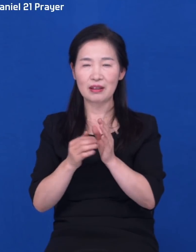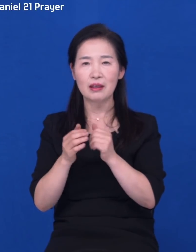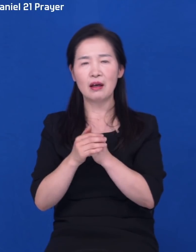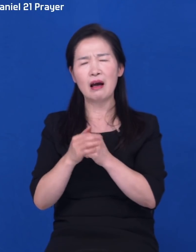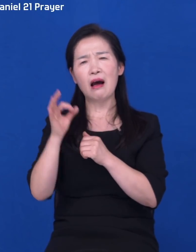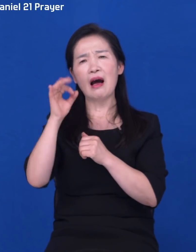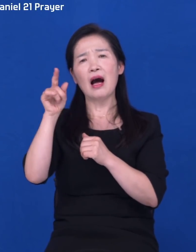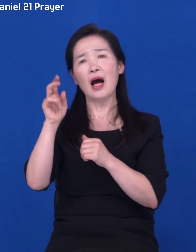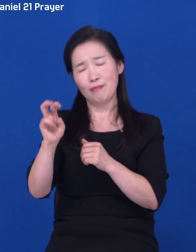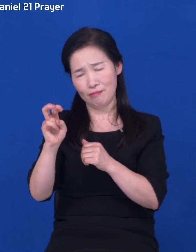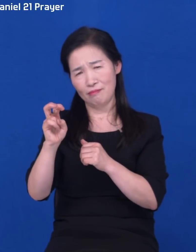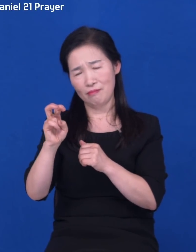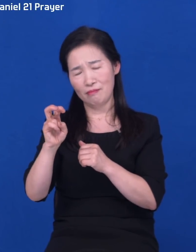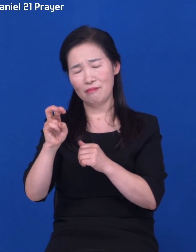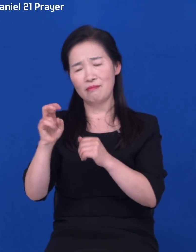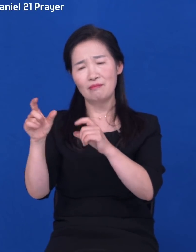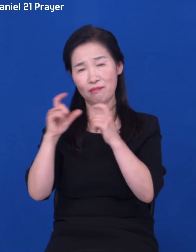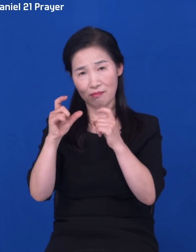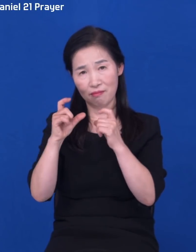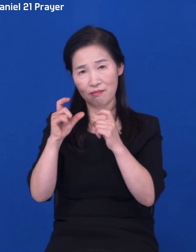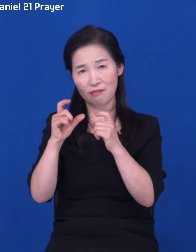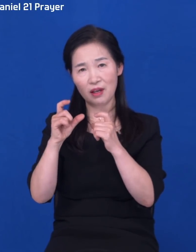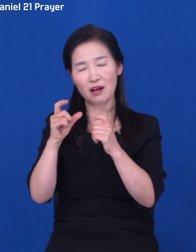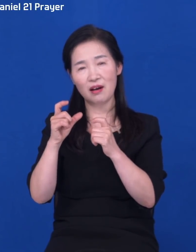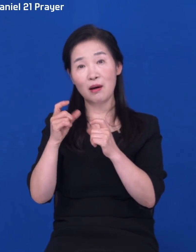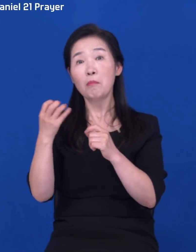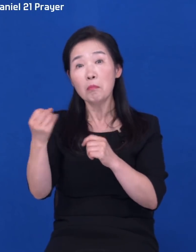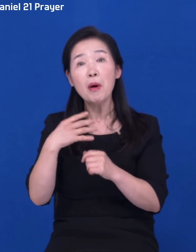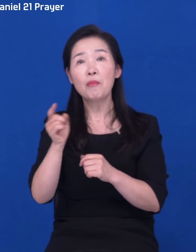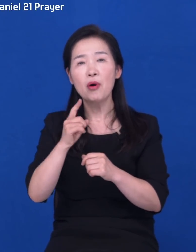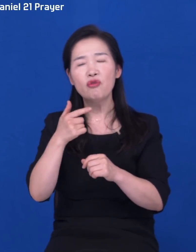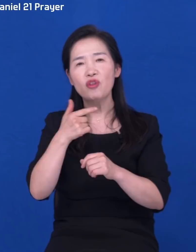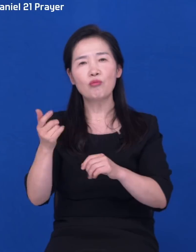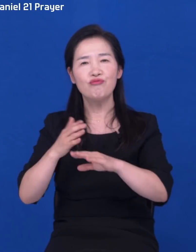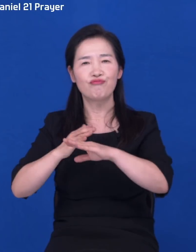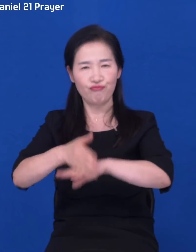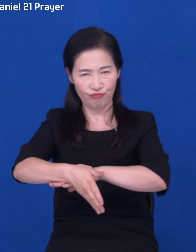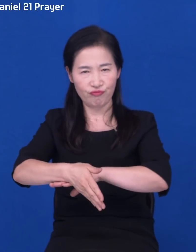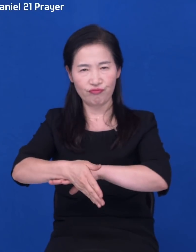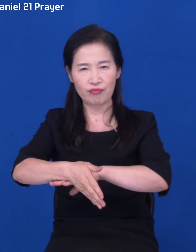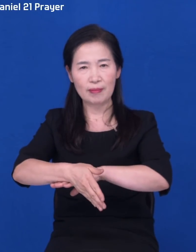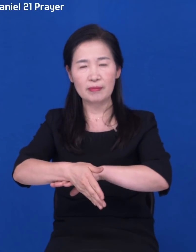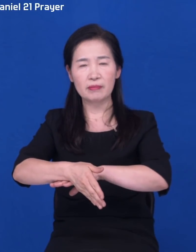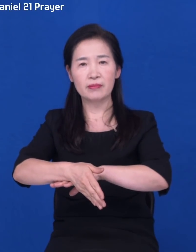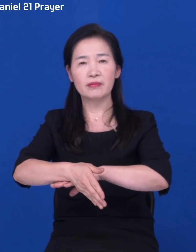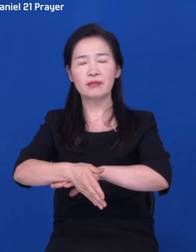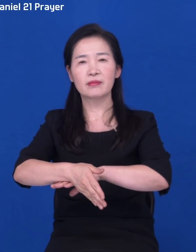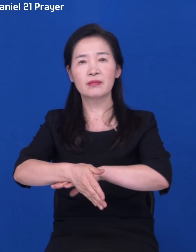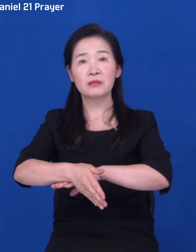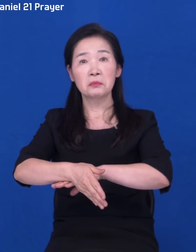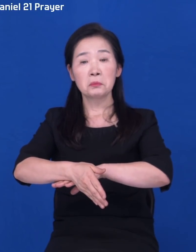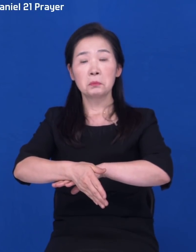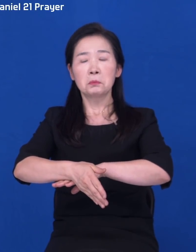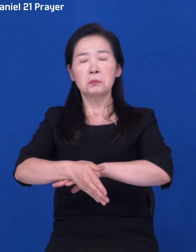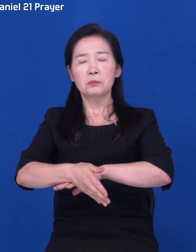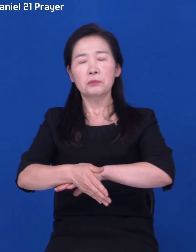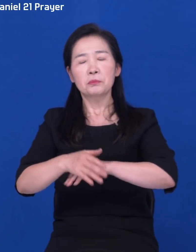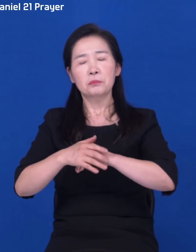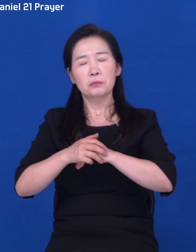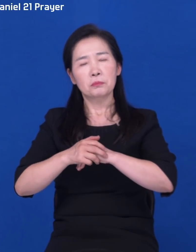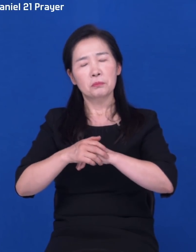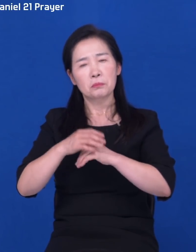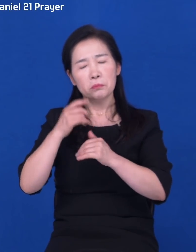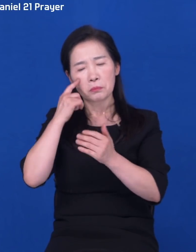아니라 의사가 첫 마디가 너무 늦었습니다, 이렇게 얘기를 했어요. 제가 왜 늦을 때까지 발견을